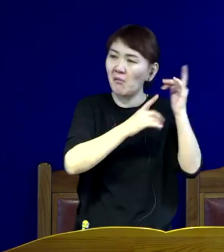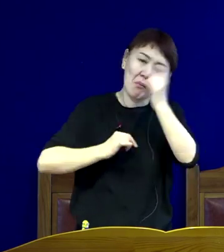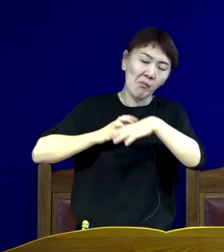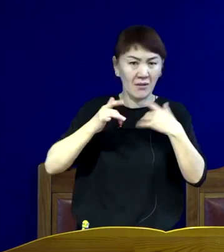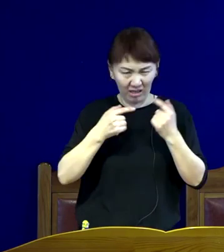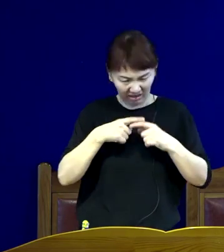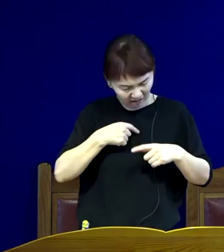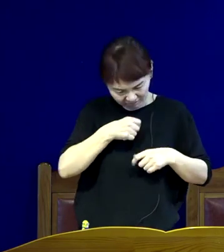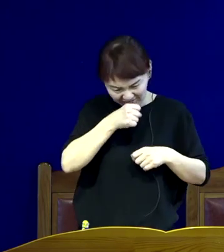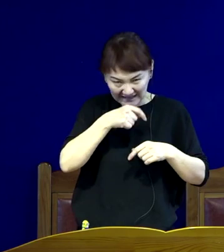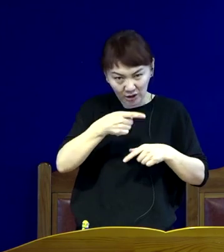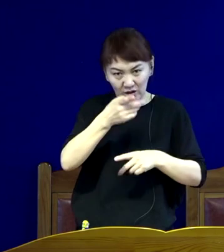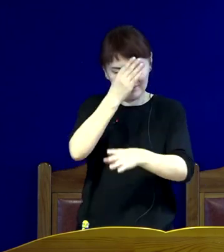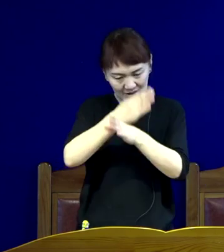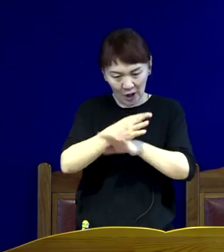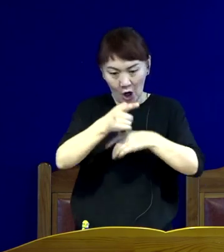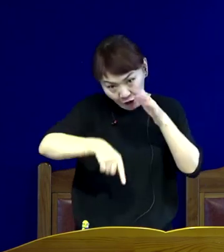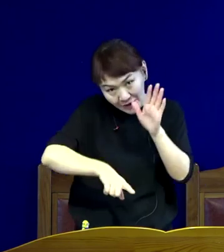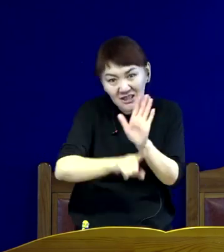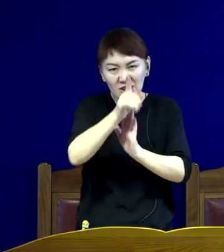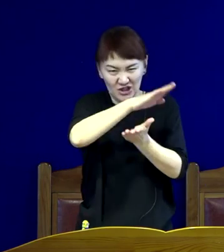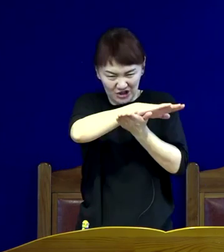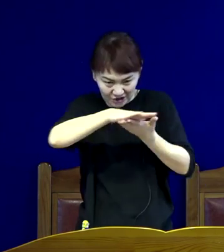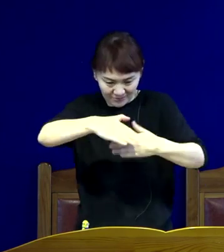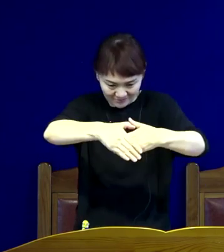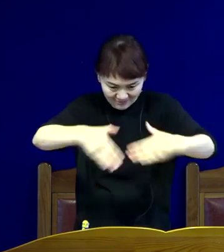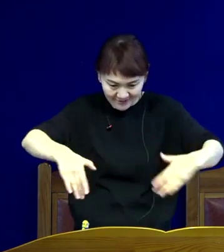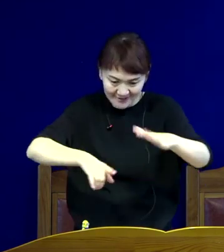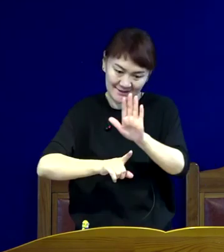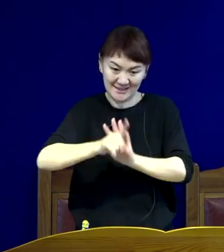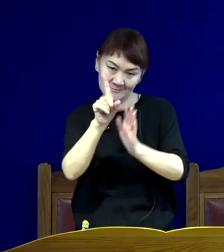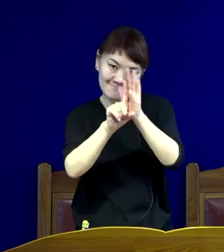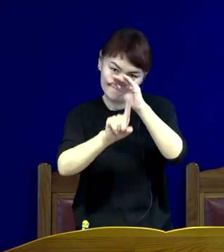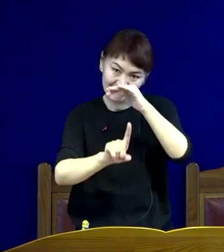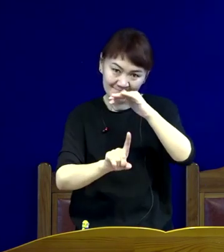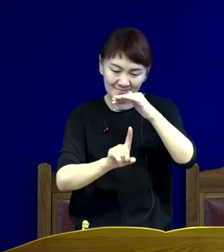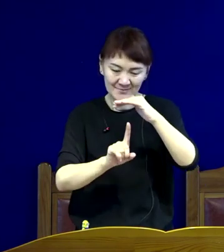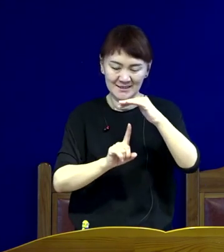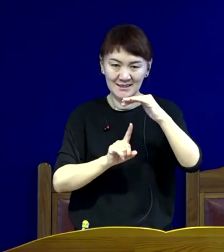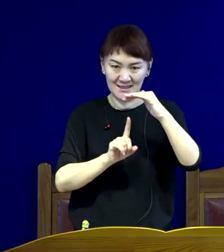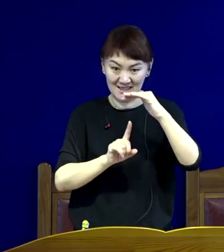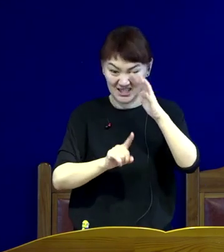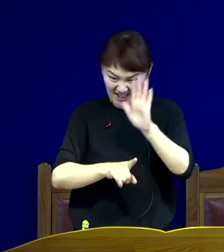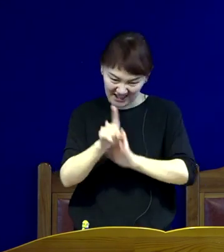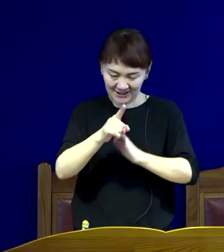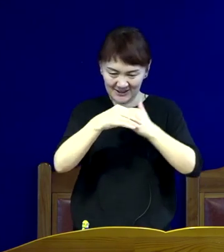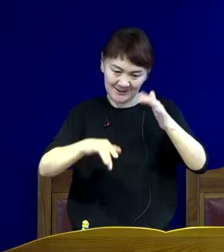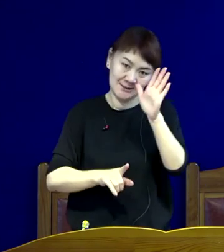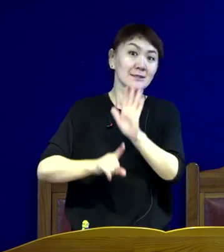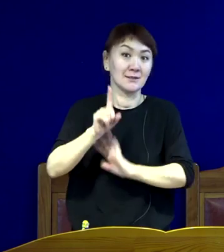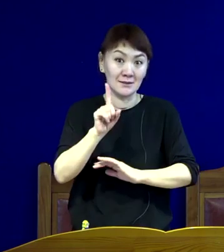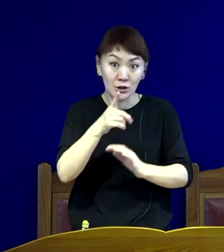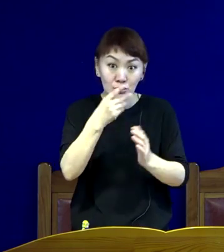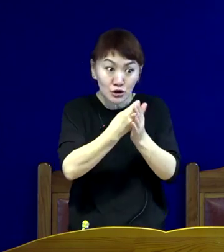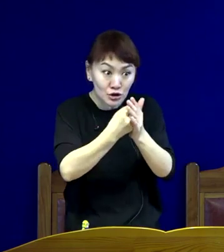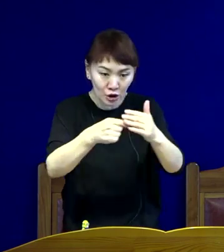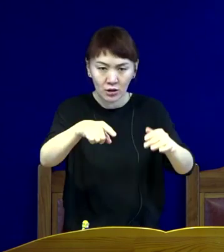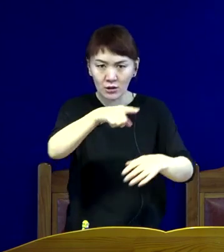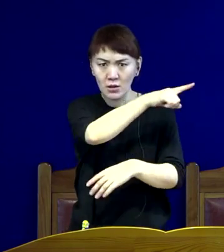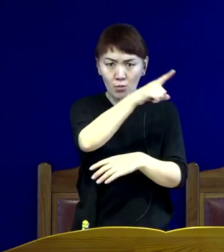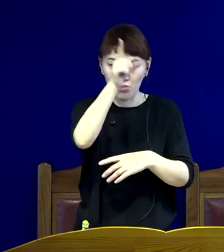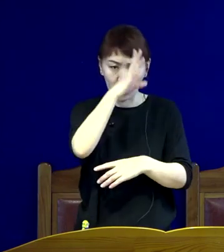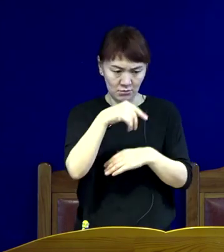өөрсдийнх нь биенийх нь сахих хэвээр зураас шугам гэж байгаа. Тэр зураас шугамыг давж болохгүй. Ягаад гэвэл ёо өстө чамтай амьдарч